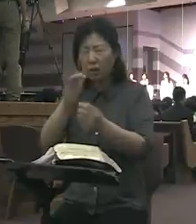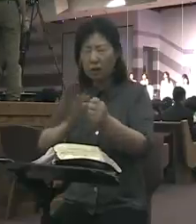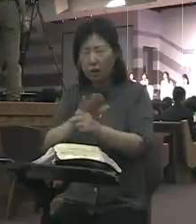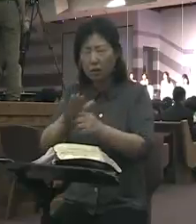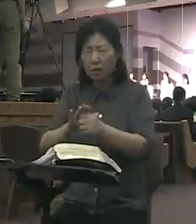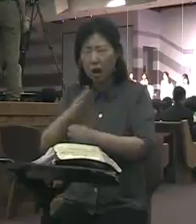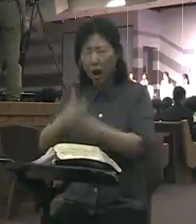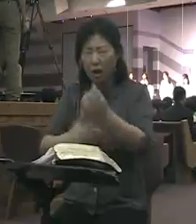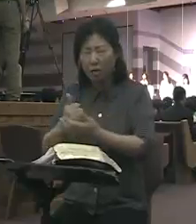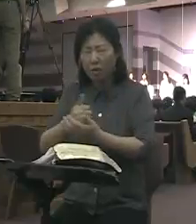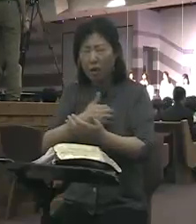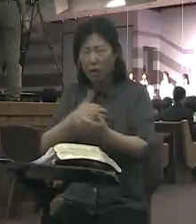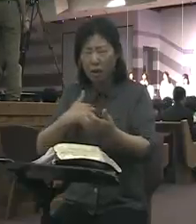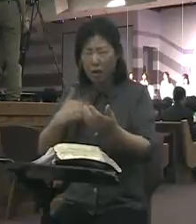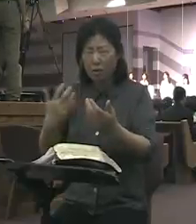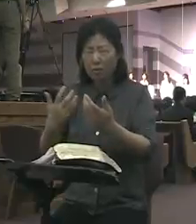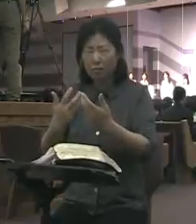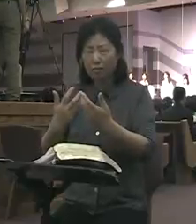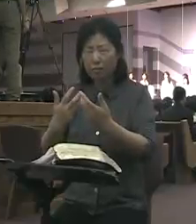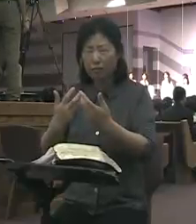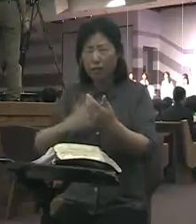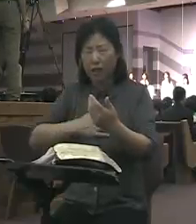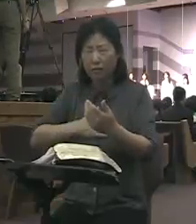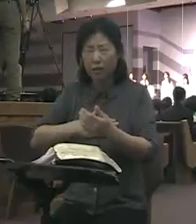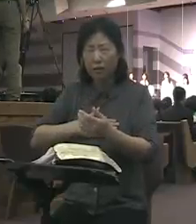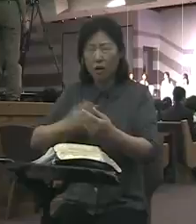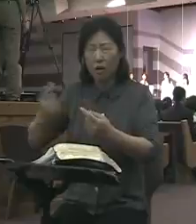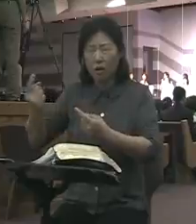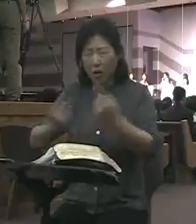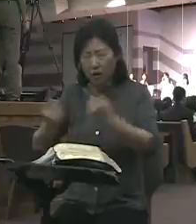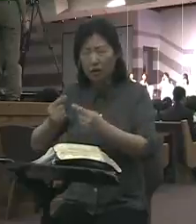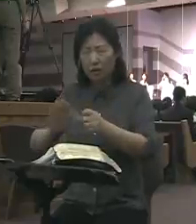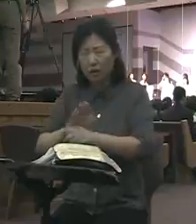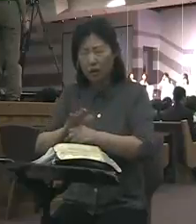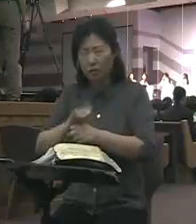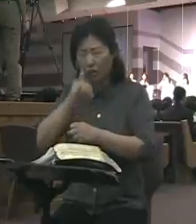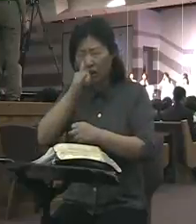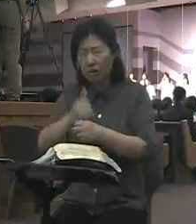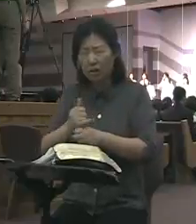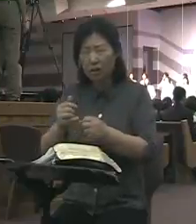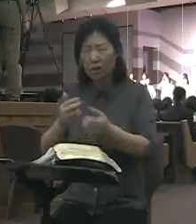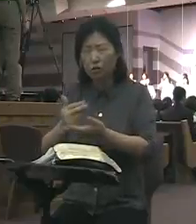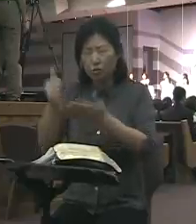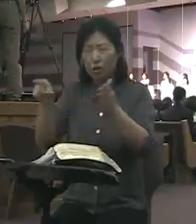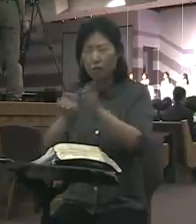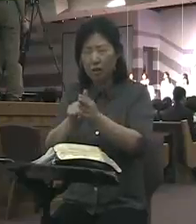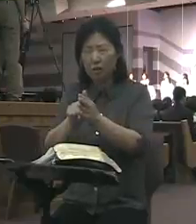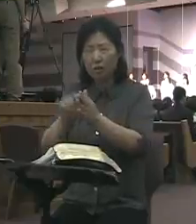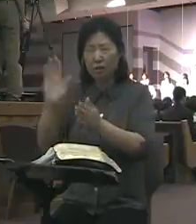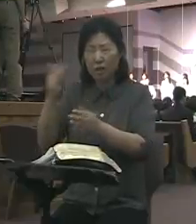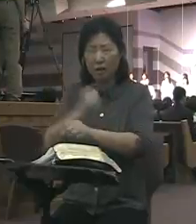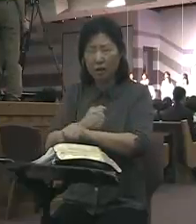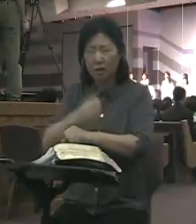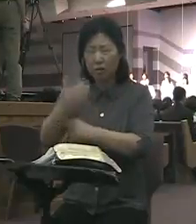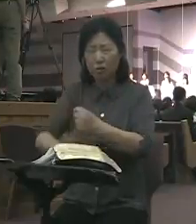가슴을 갖고 형제를 사랑할 수 있는 주님의 백성들 모두가 되게 하여 주시옵소서. 사랑합니다